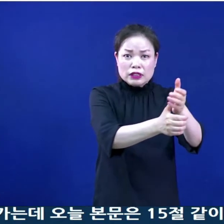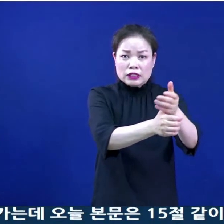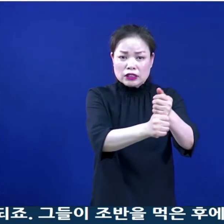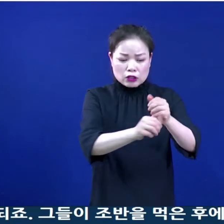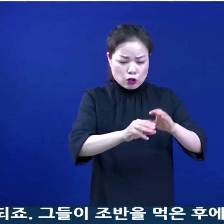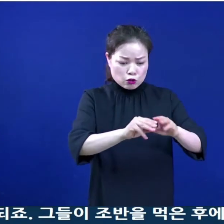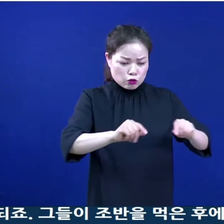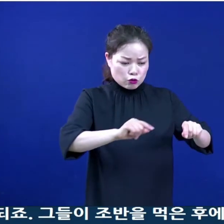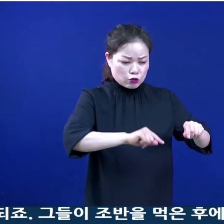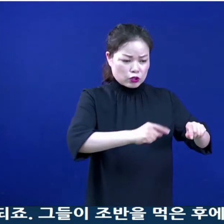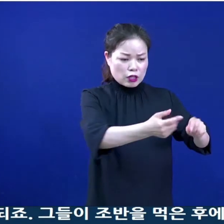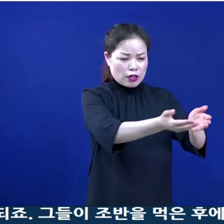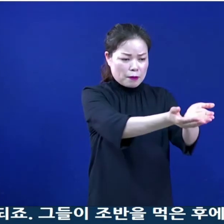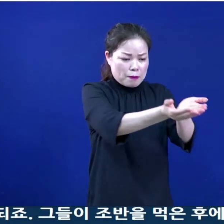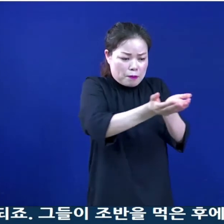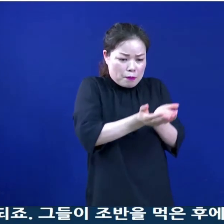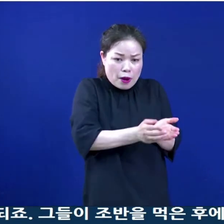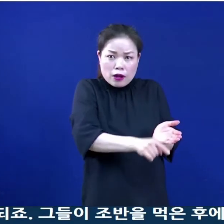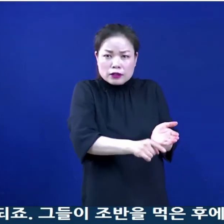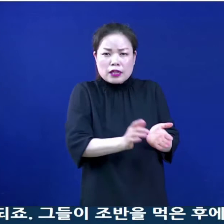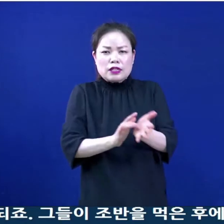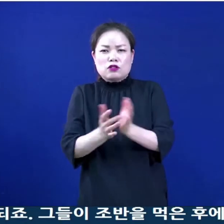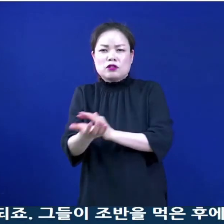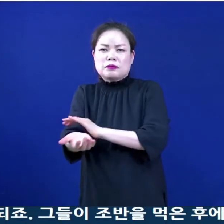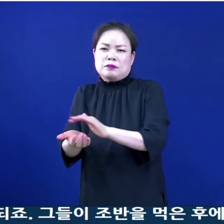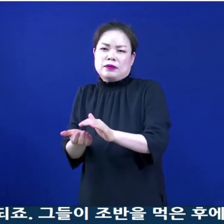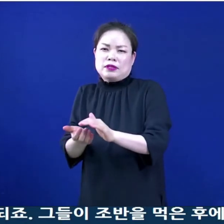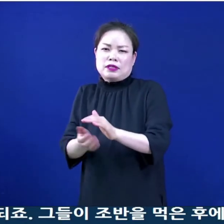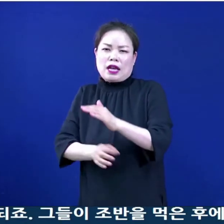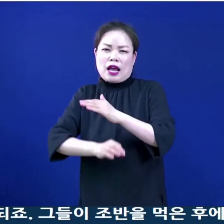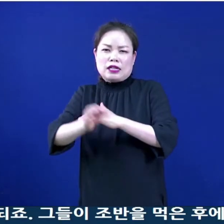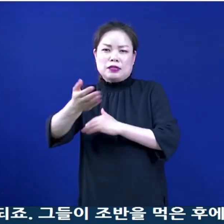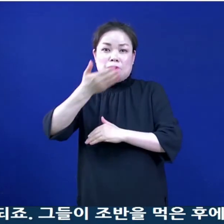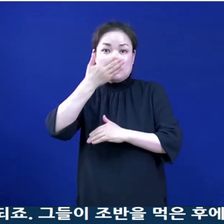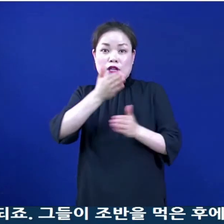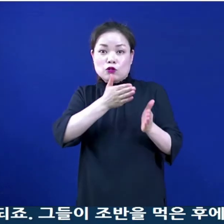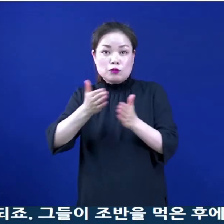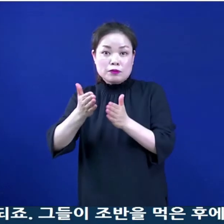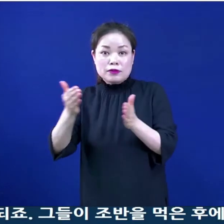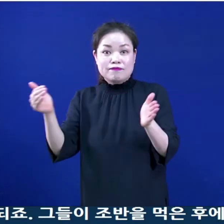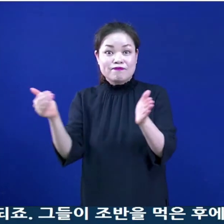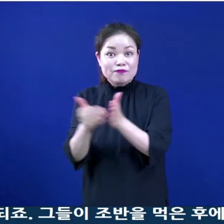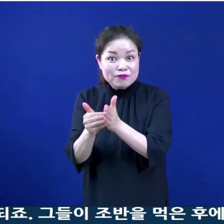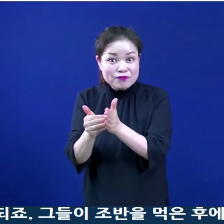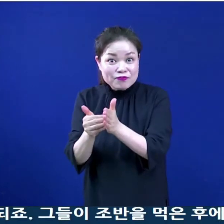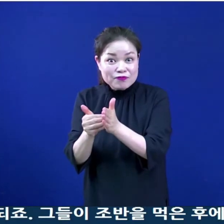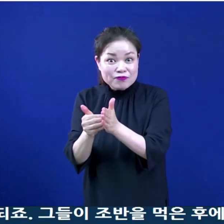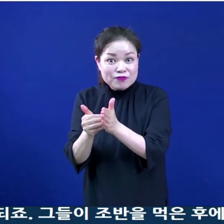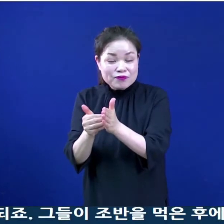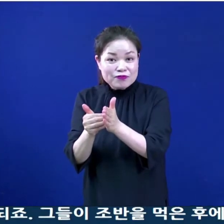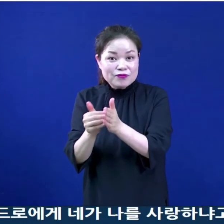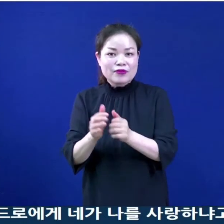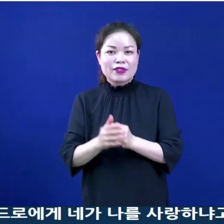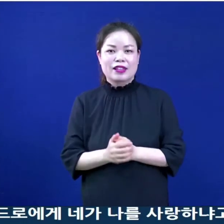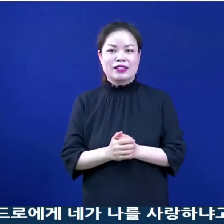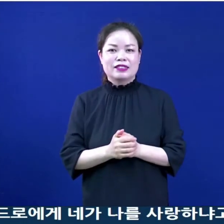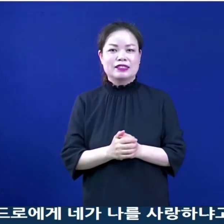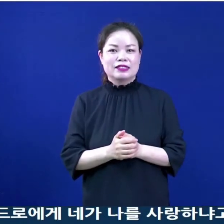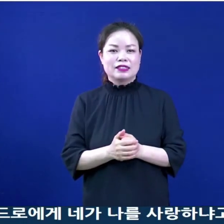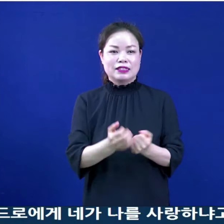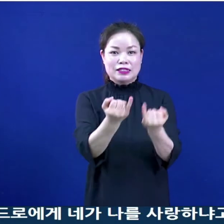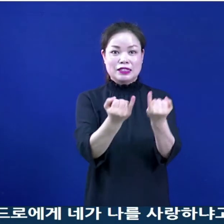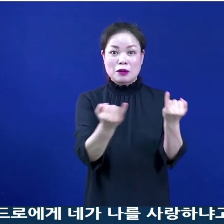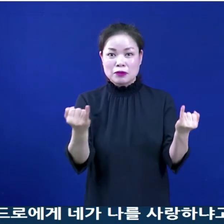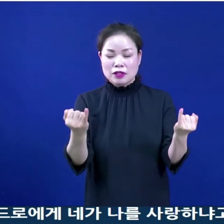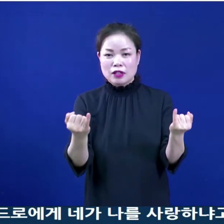육지에 올라오니까 예수님께서 이미 아침 식사 준비를 다 해놓으셨습니다. 여기 혹시 우리